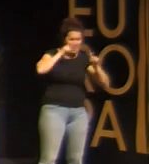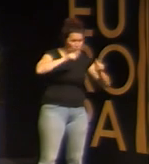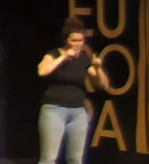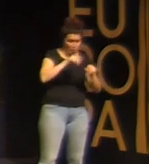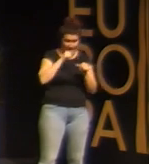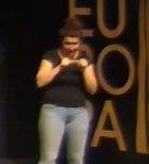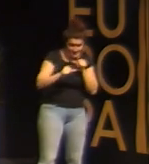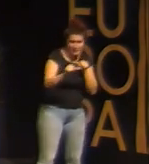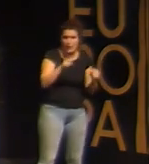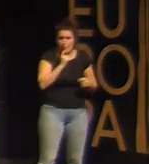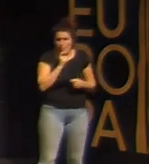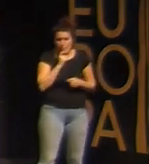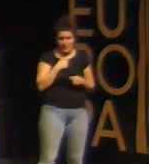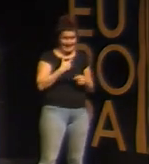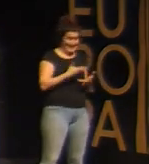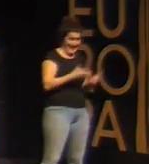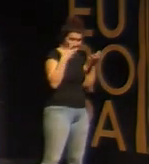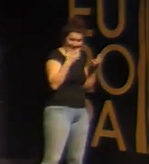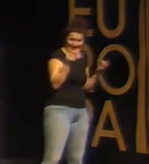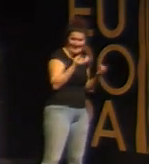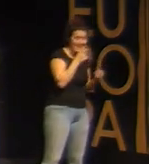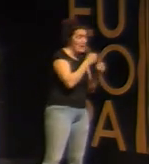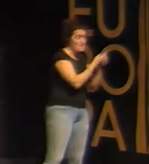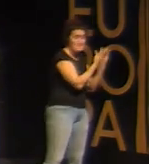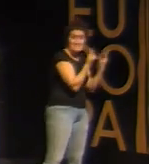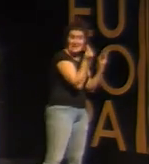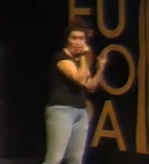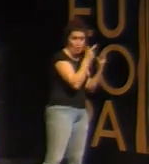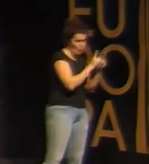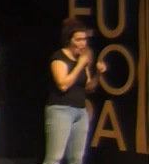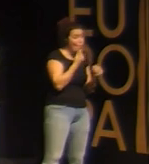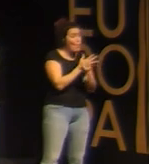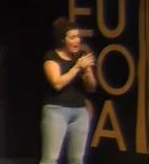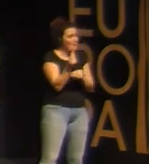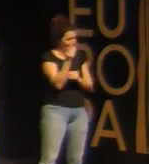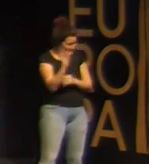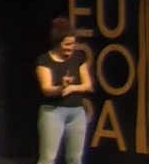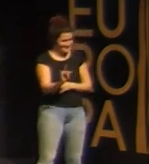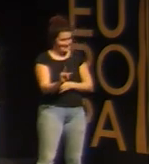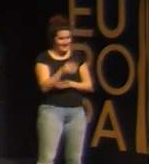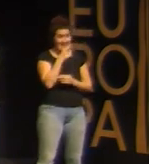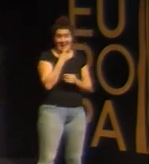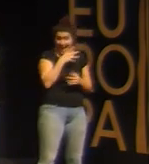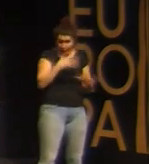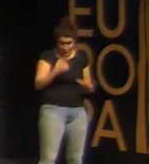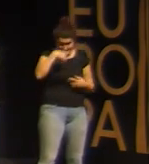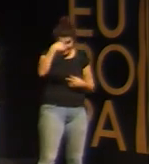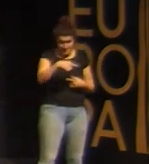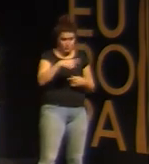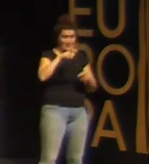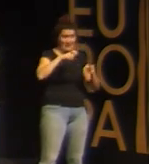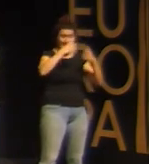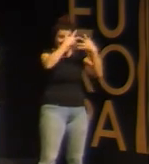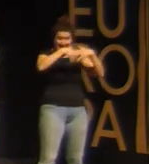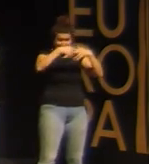y que gana la partida no el que tiene mejores cartas sino el que mejor la juega y que a día de hoy sabemos que la reestructuración